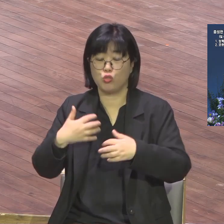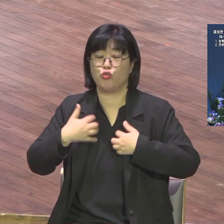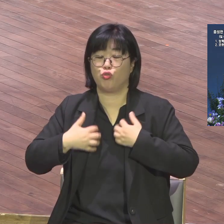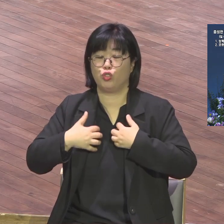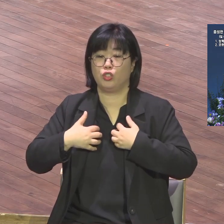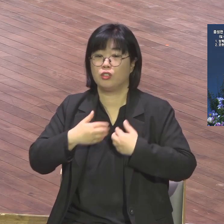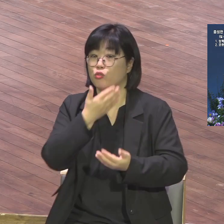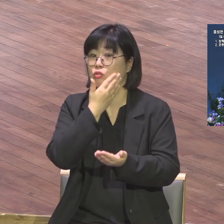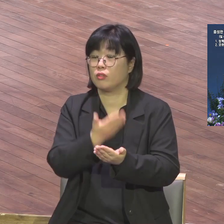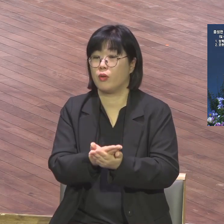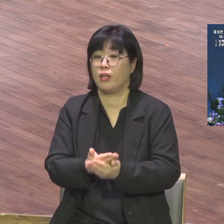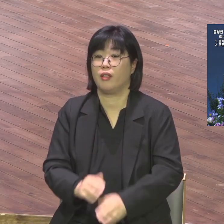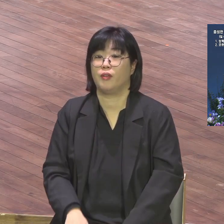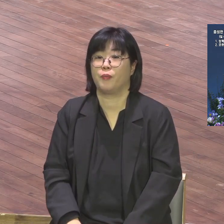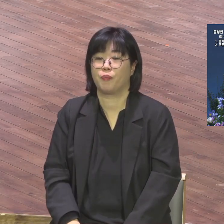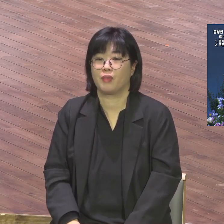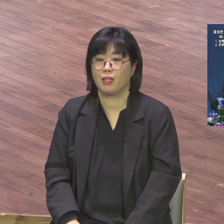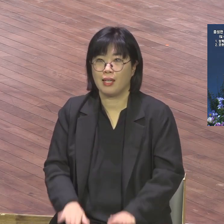오늘